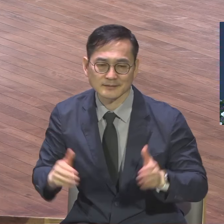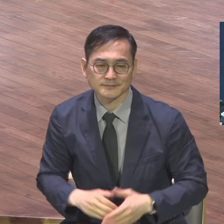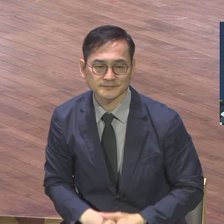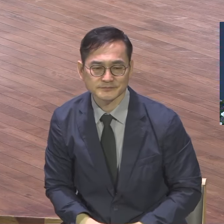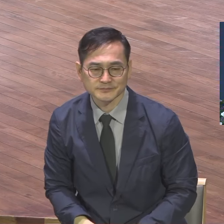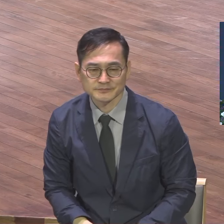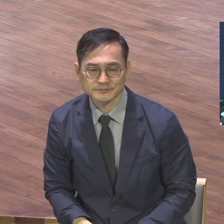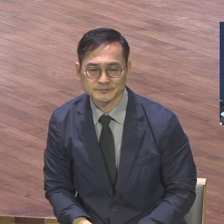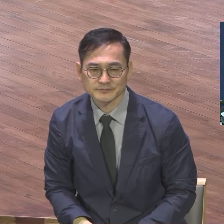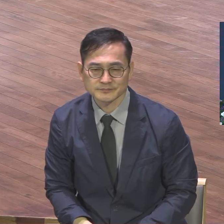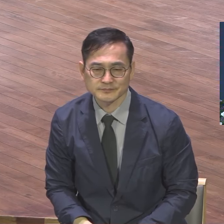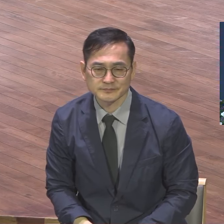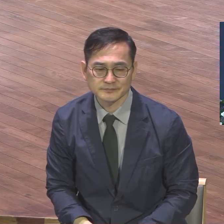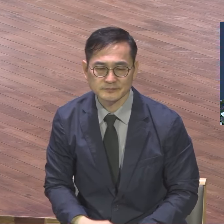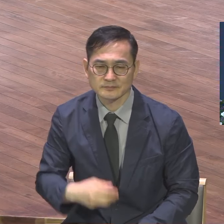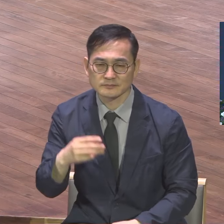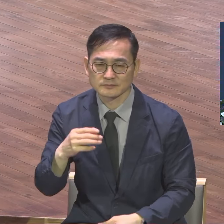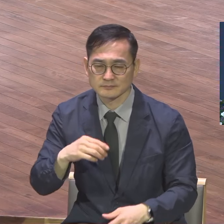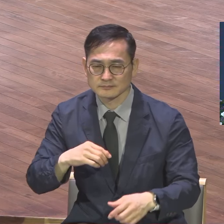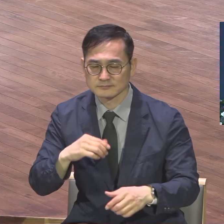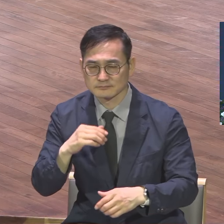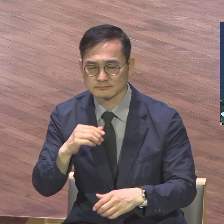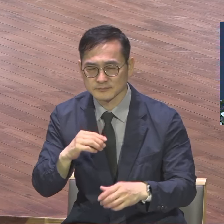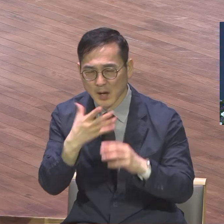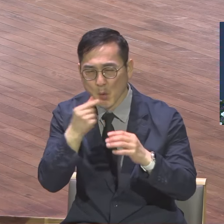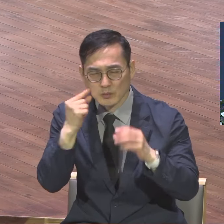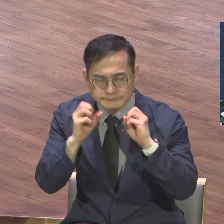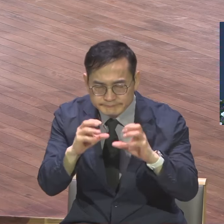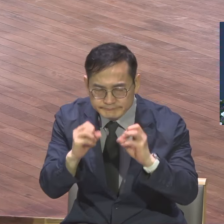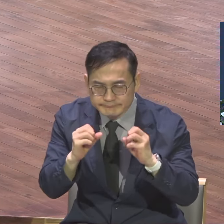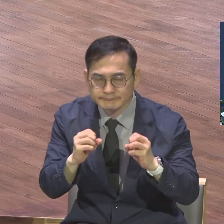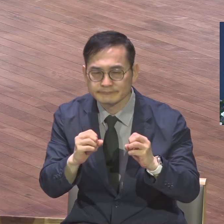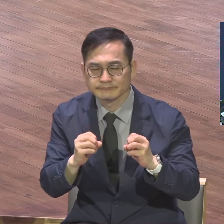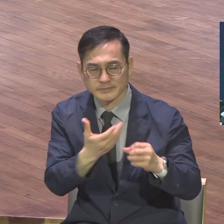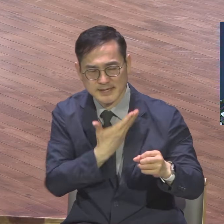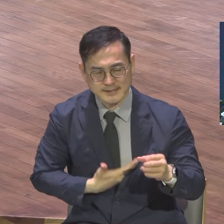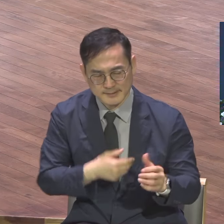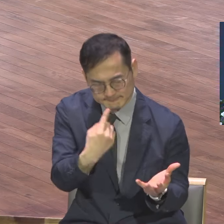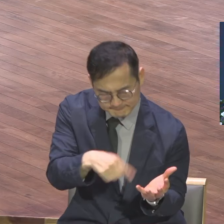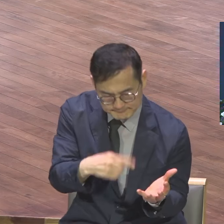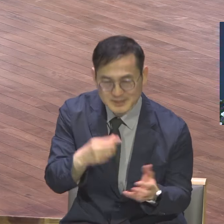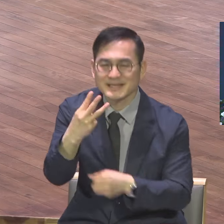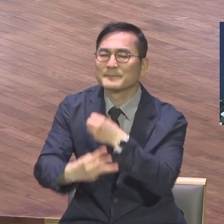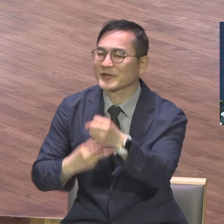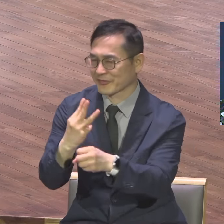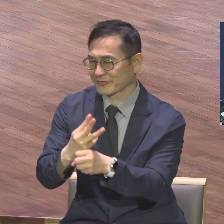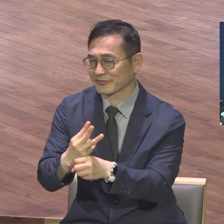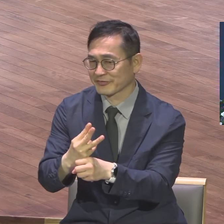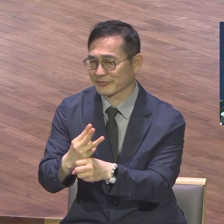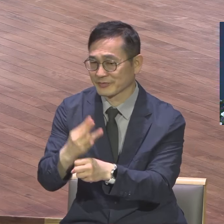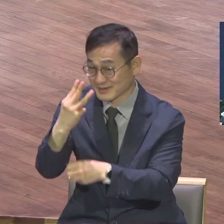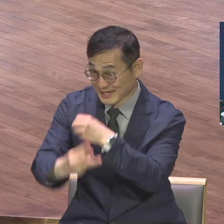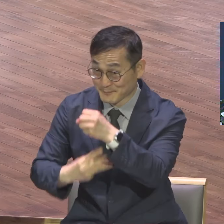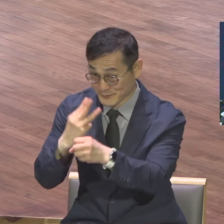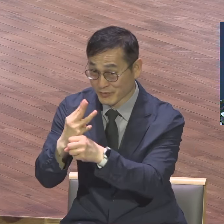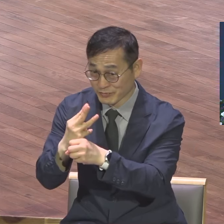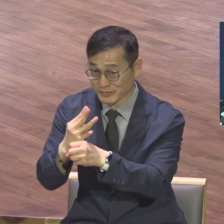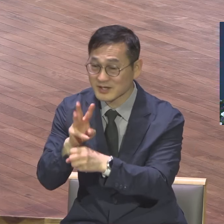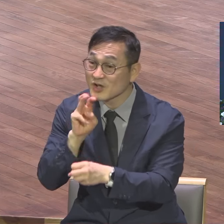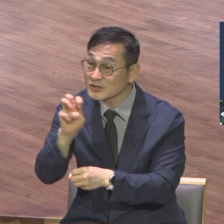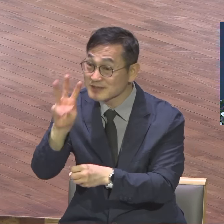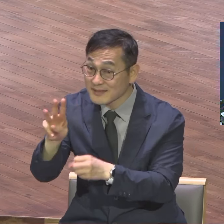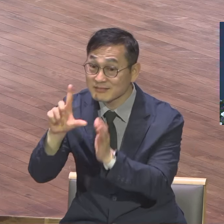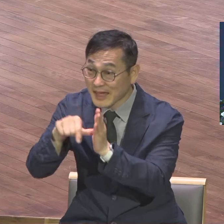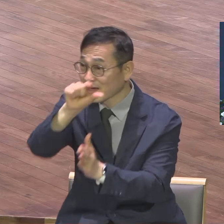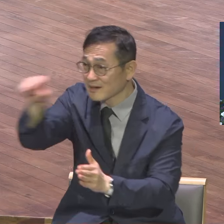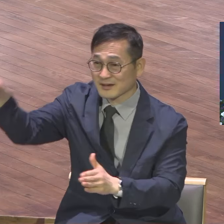시간표에 그 3년 만에 했어요. 3년. 그 33살에 십자가에 돌아가셨는데 이제 3년 동안 사역 다